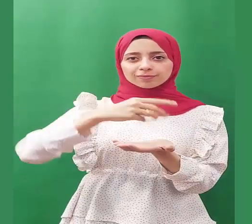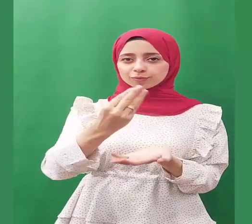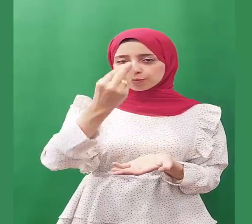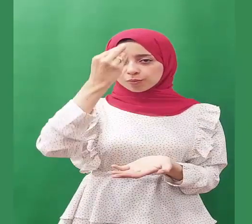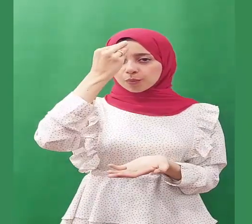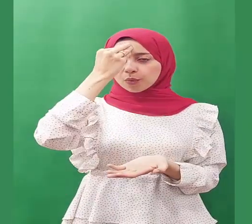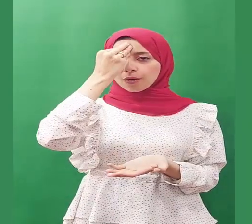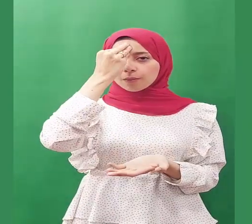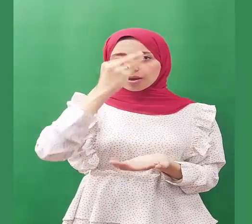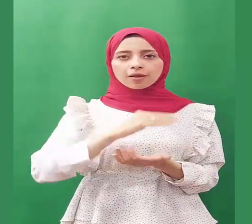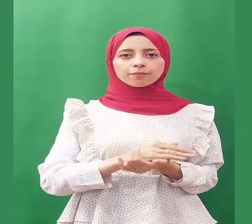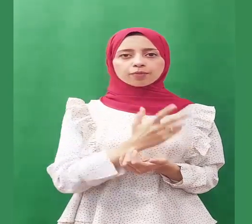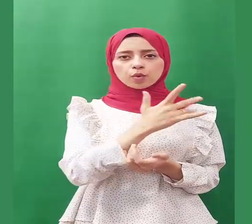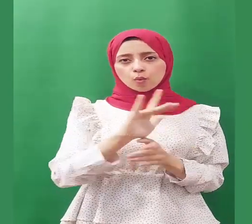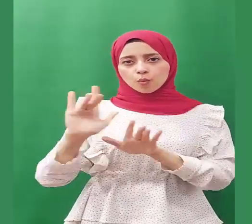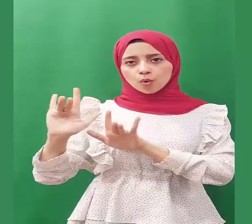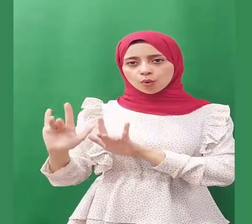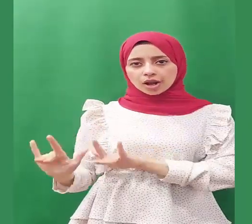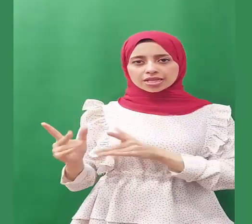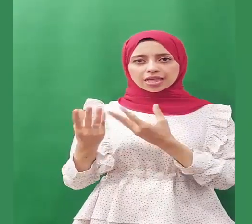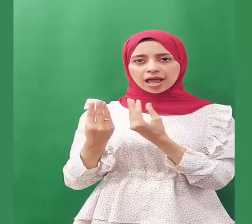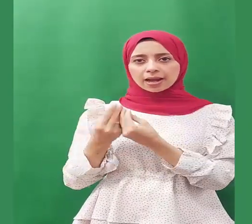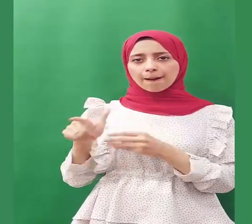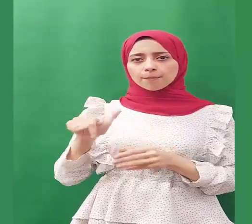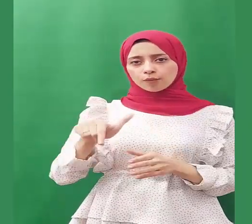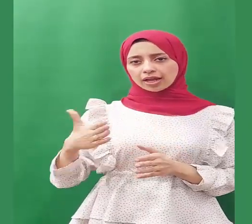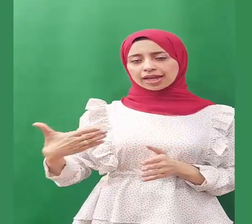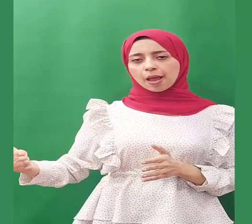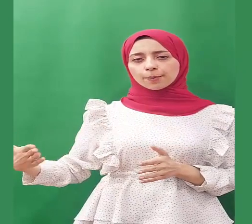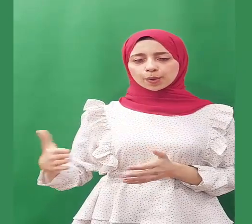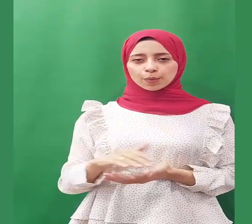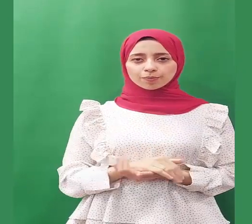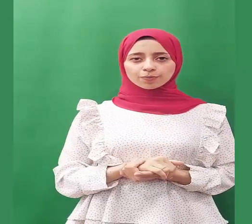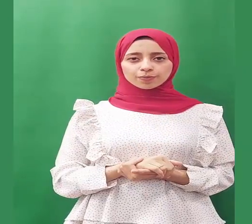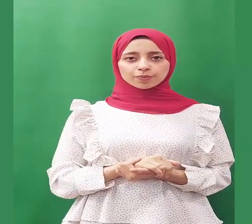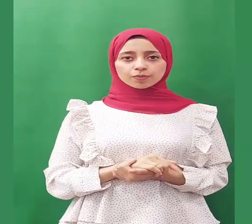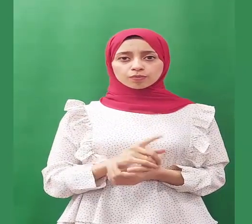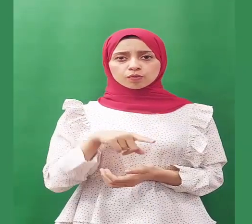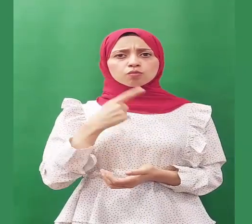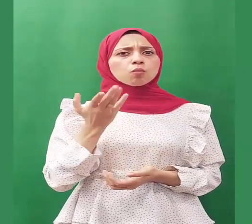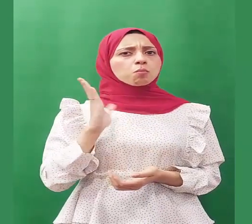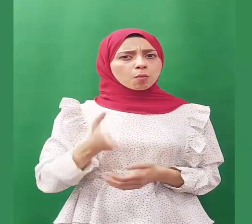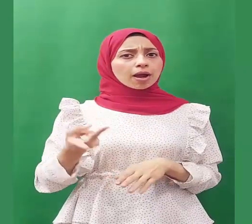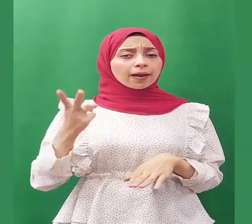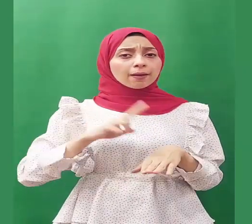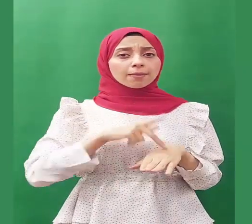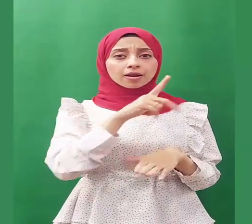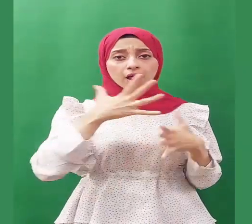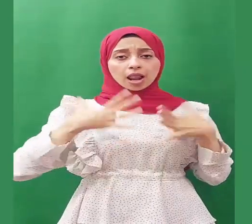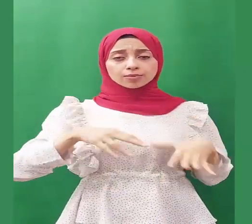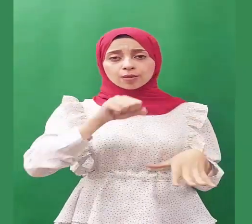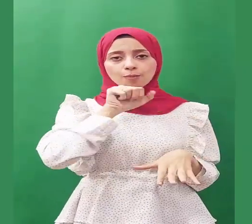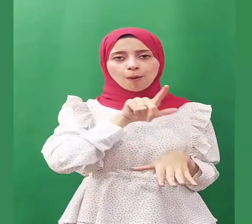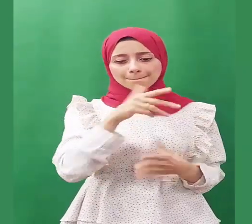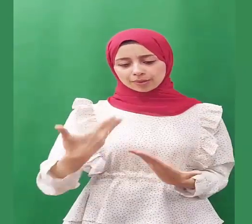عينيها ويجلسها عن يمينه وربما بسط لها ثوبه بل